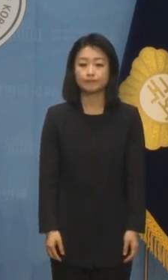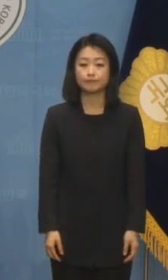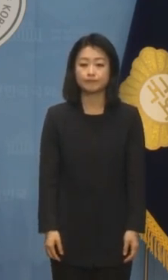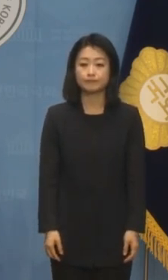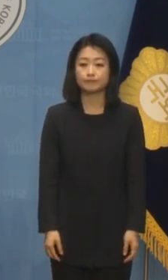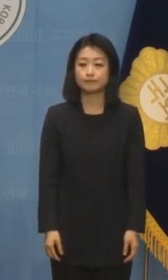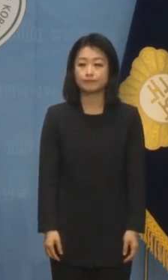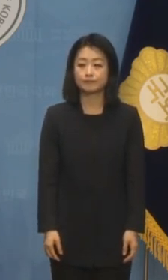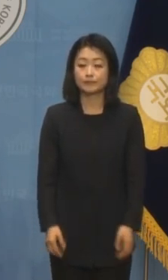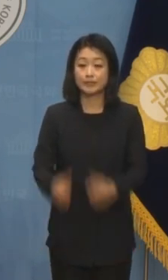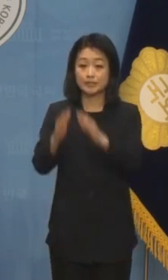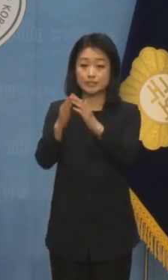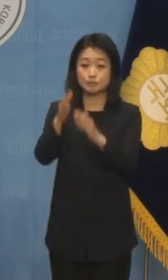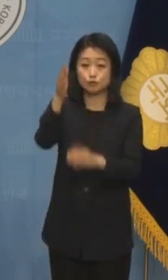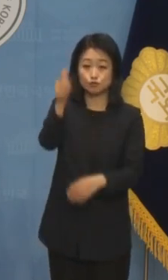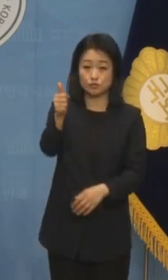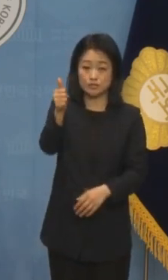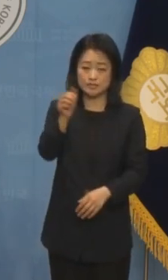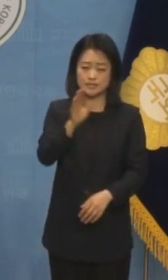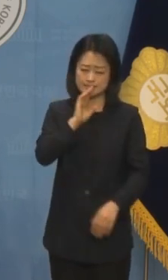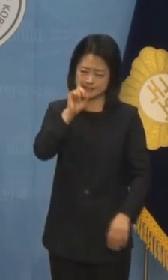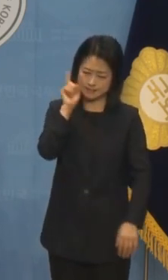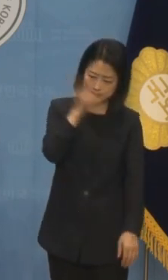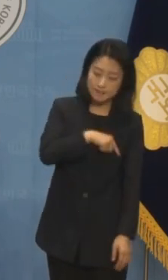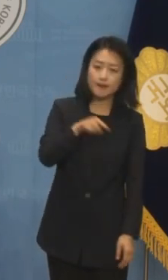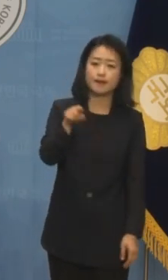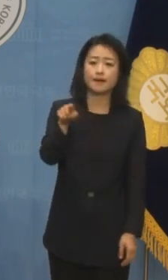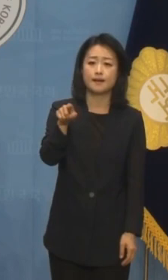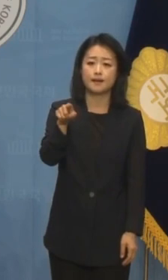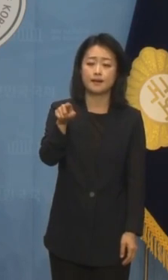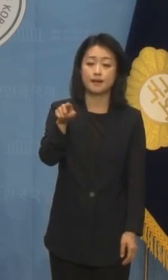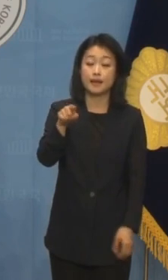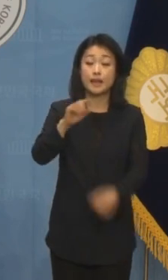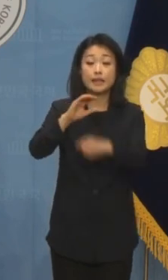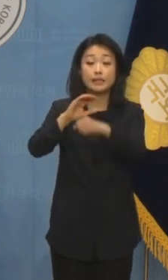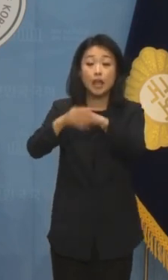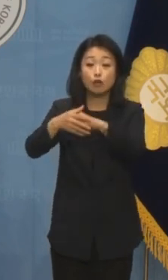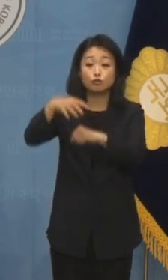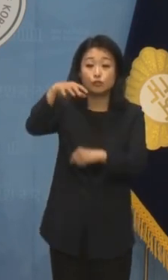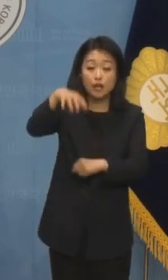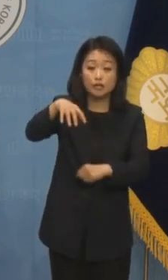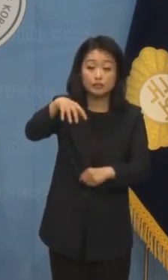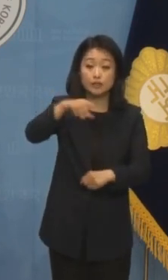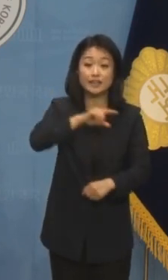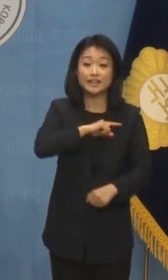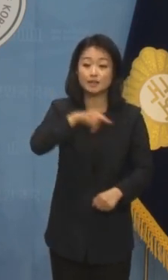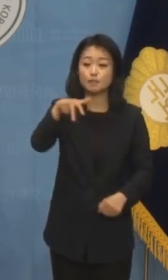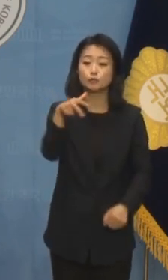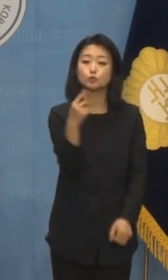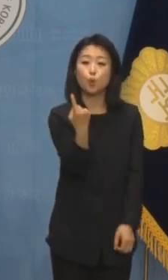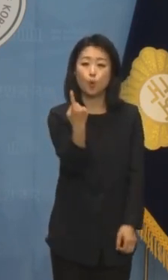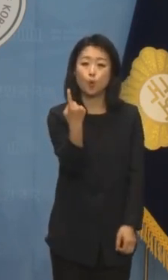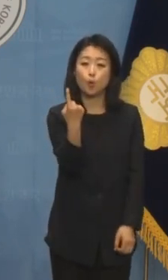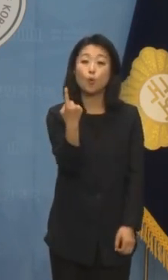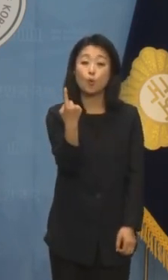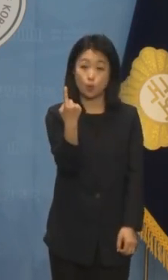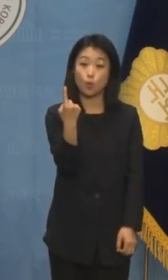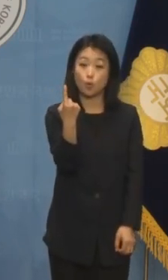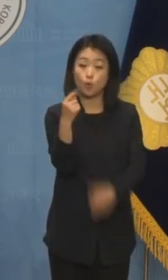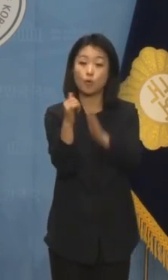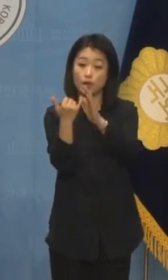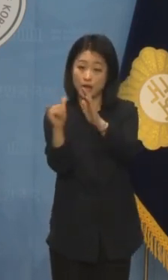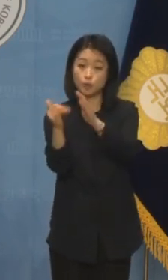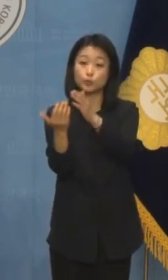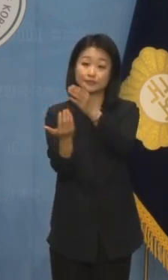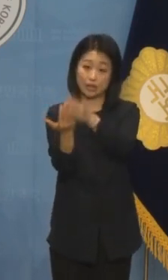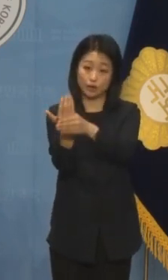저희 파렴치한 임대인이라고 얘기하는 임대인은 대구에서는 조씨 일가 사건이라고 저희는 얘기하고